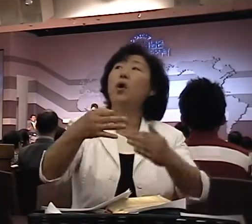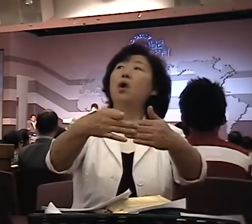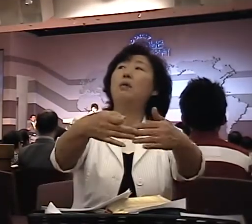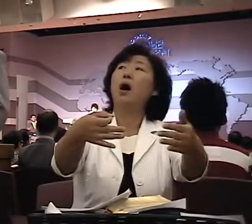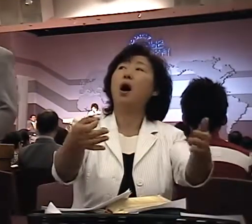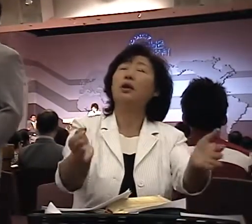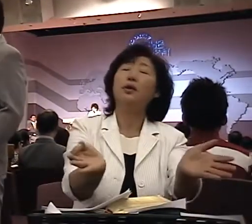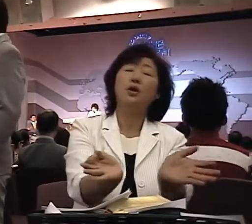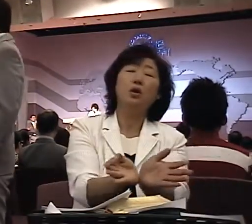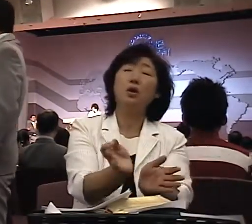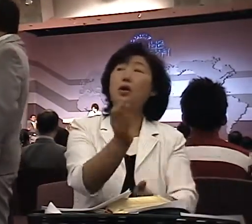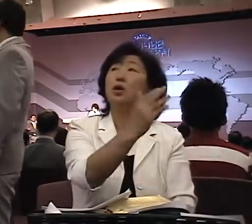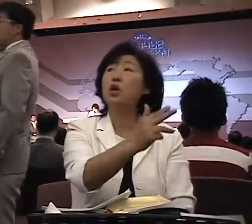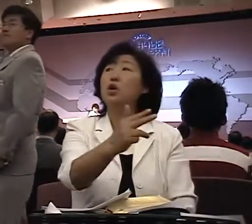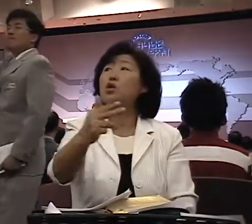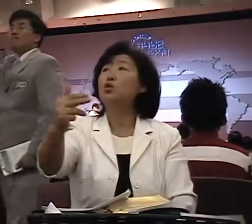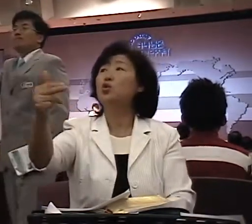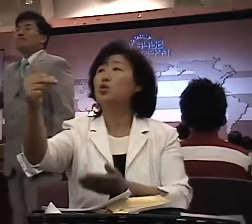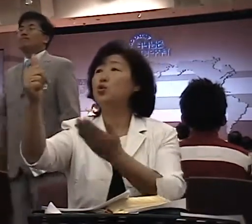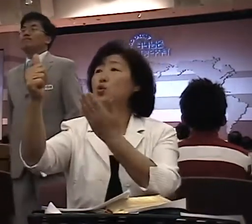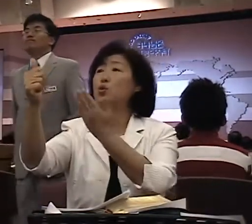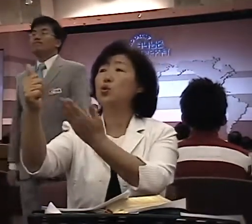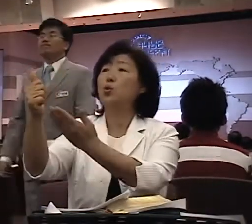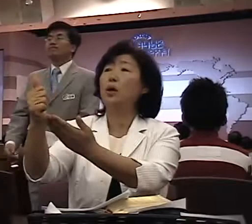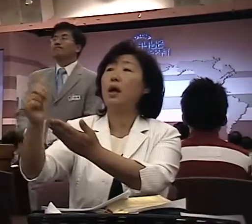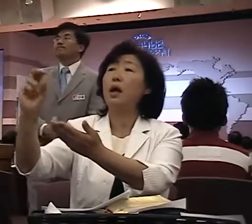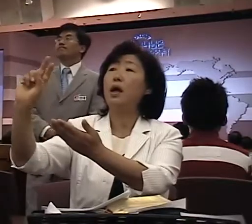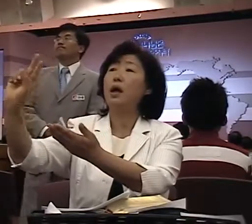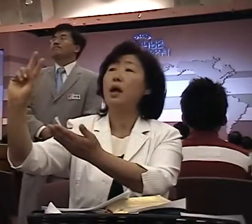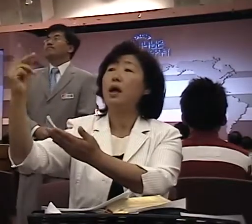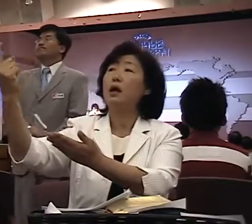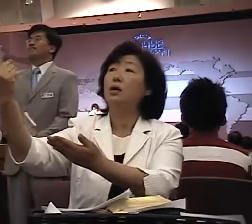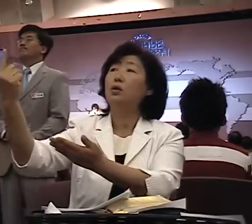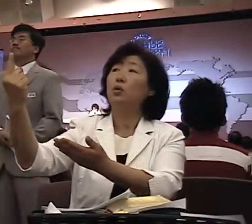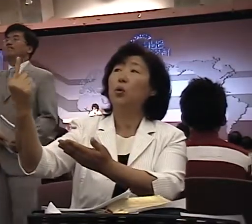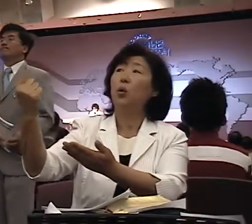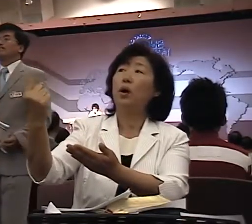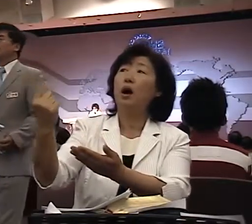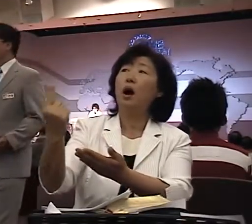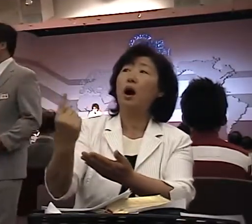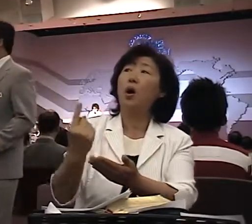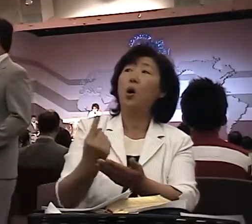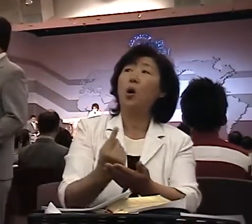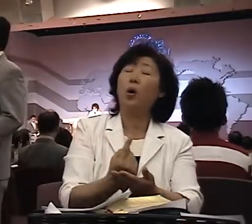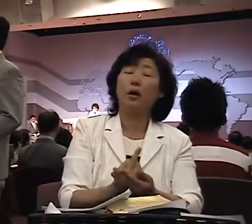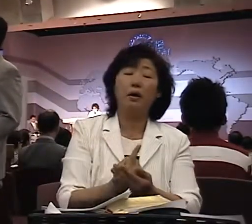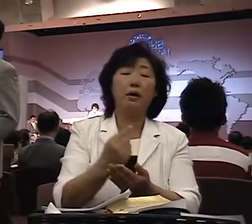주께